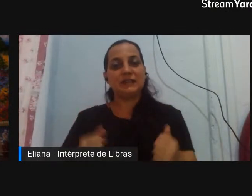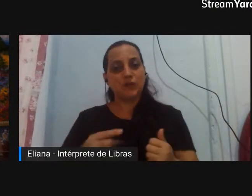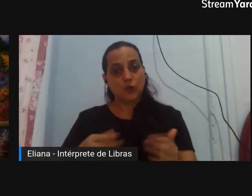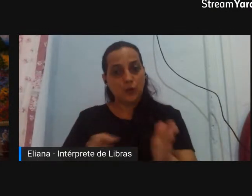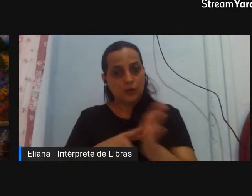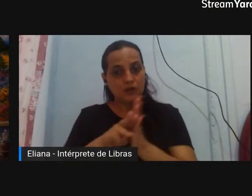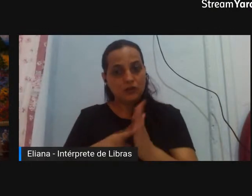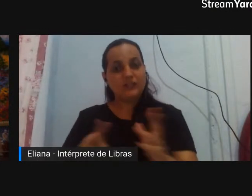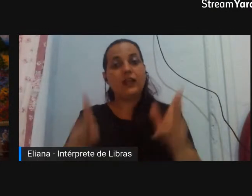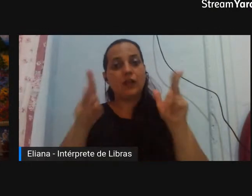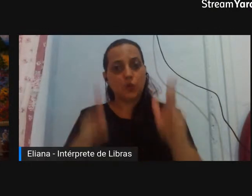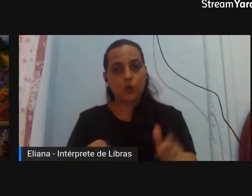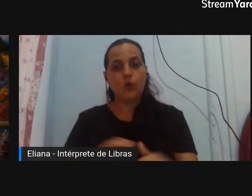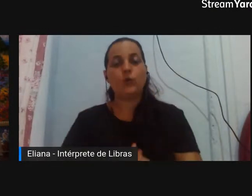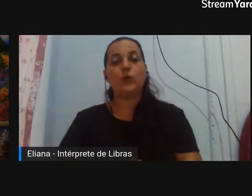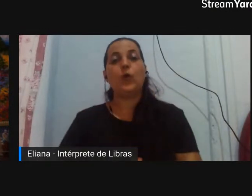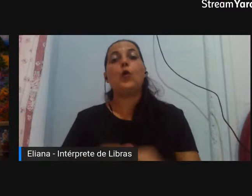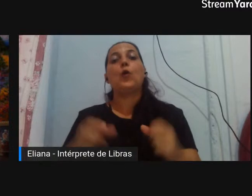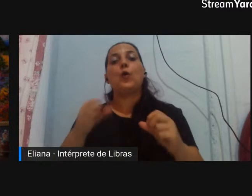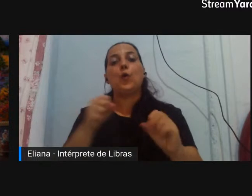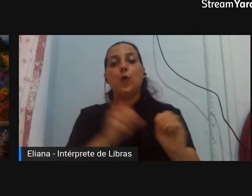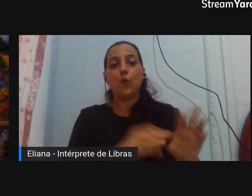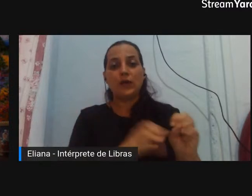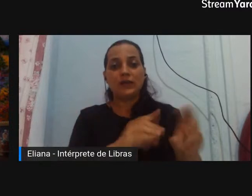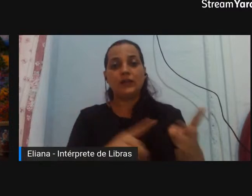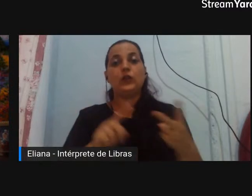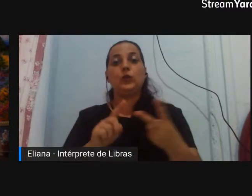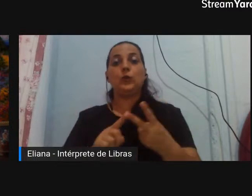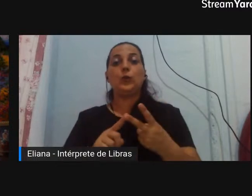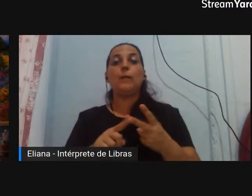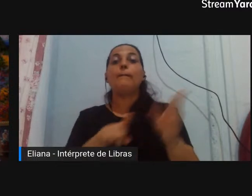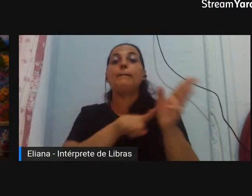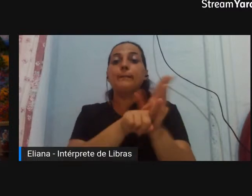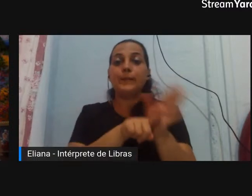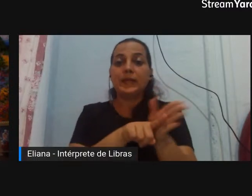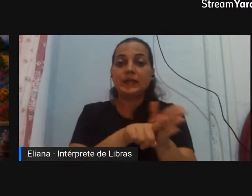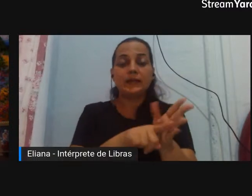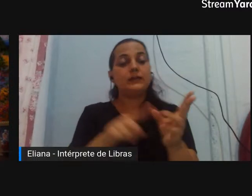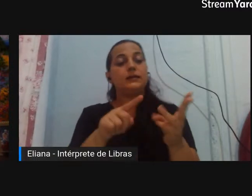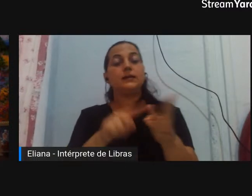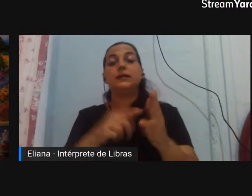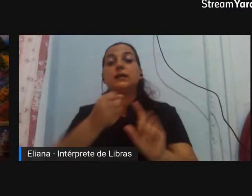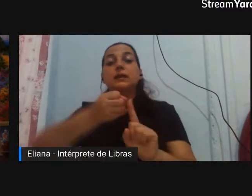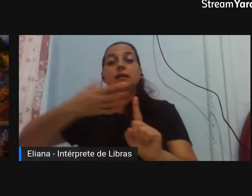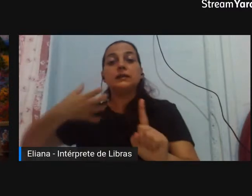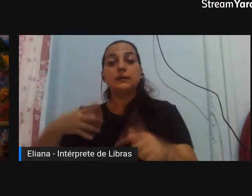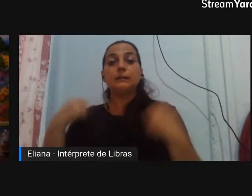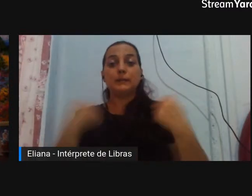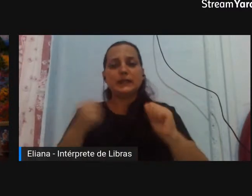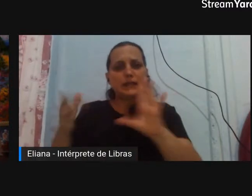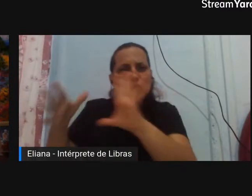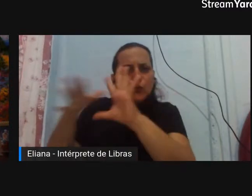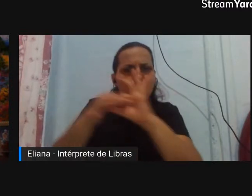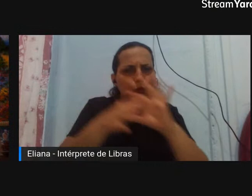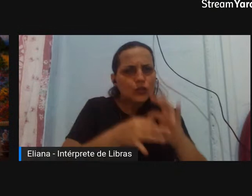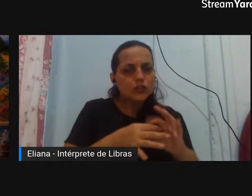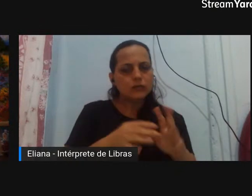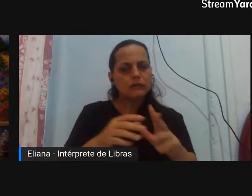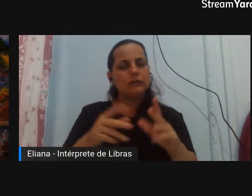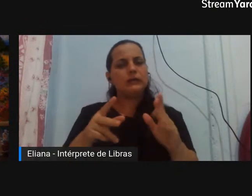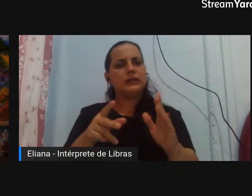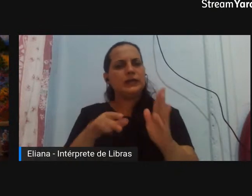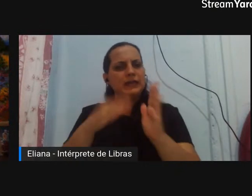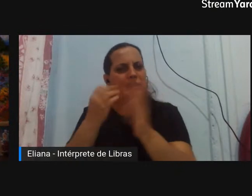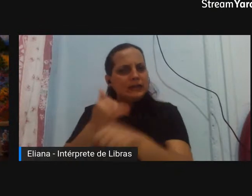O ensino, a pesquisa e a extensão têm que estar no contexto de um planejamento comum